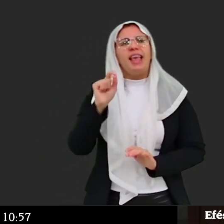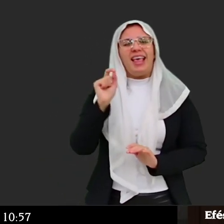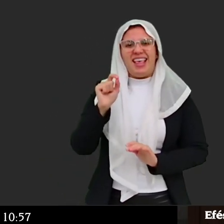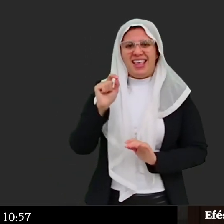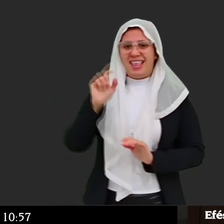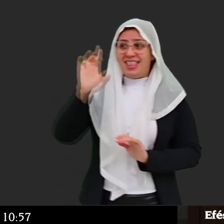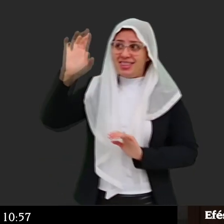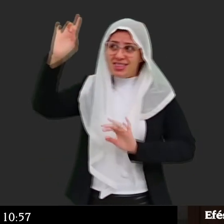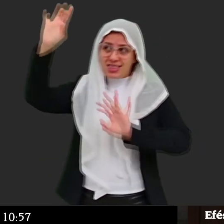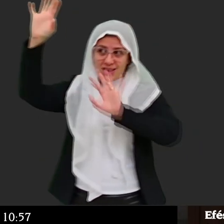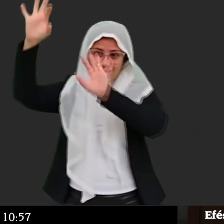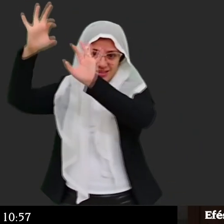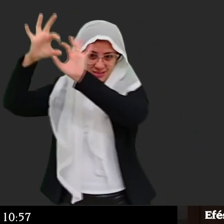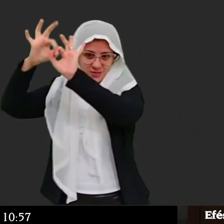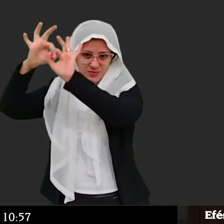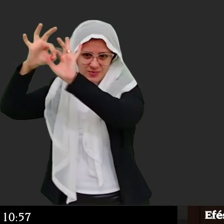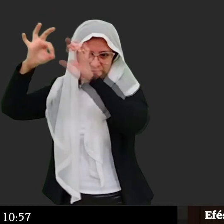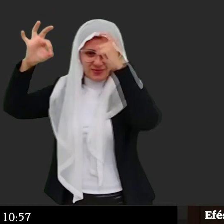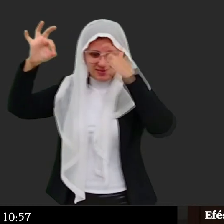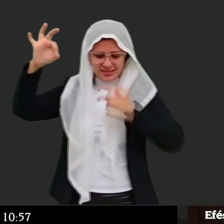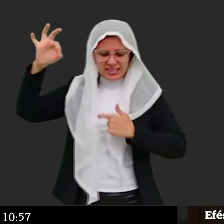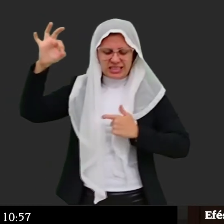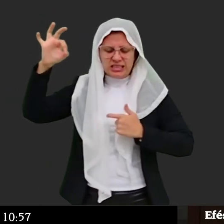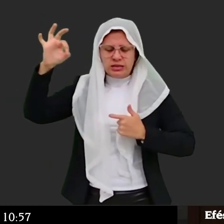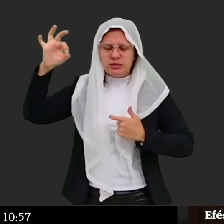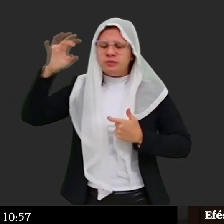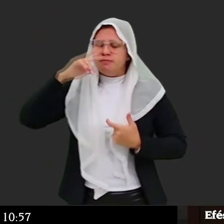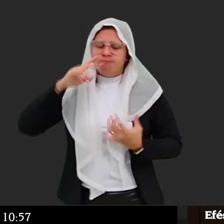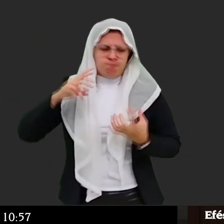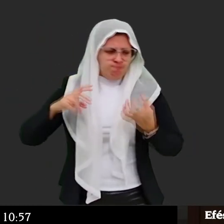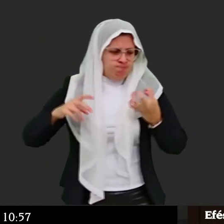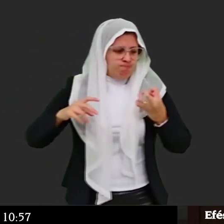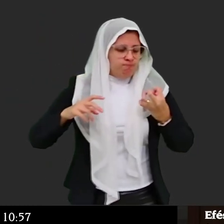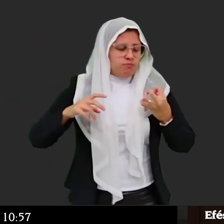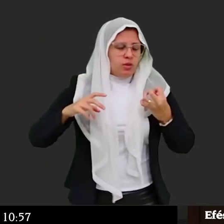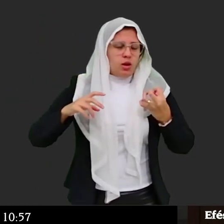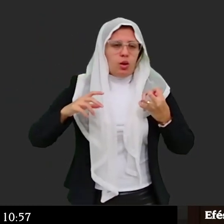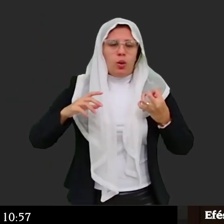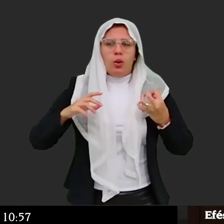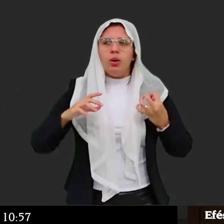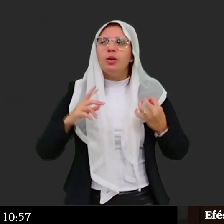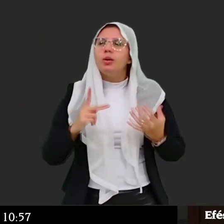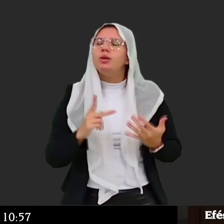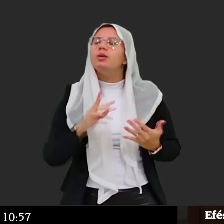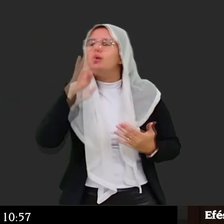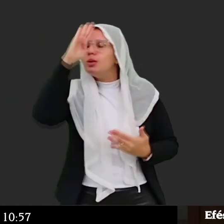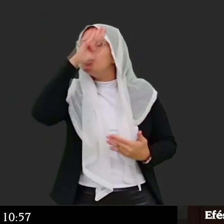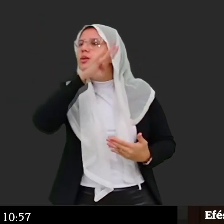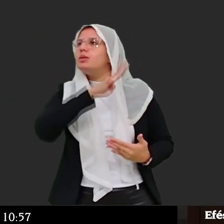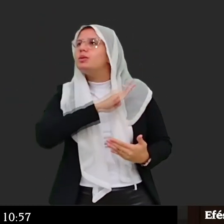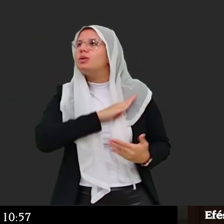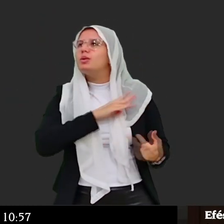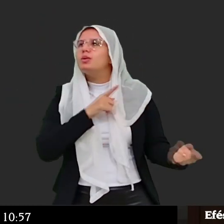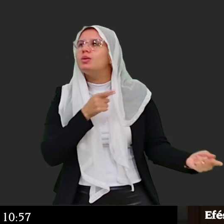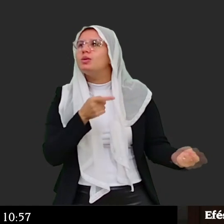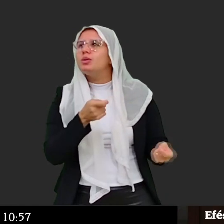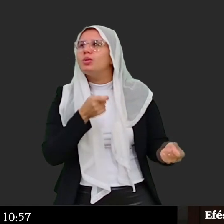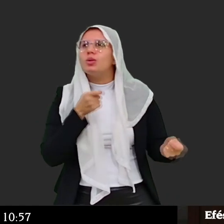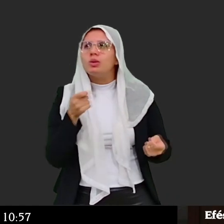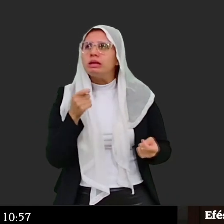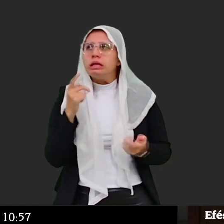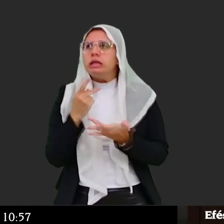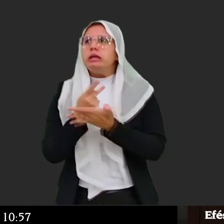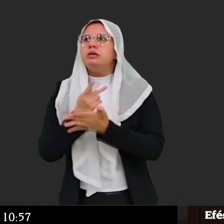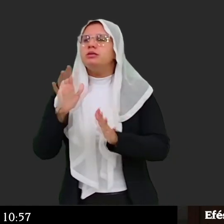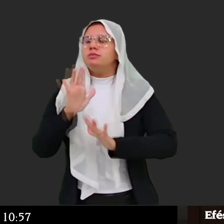irar, mas ele não peca. Ele suporta, retém este momento e não erra diante